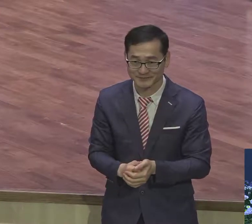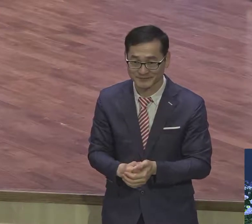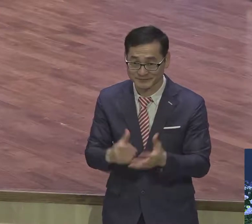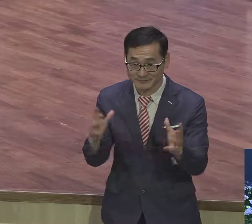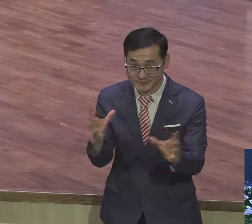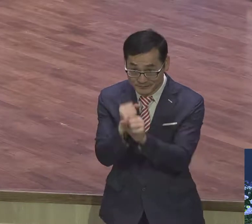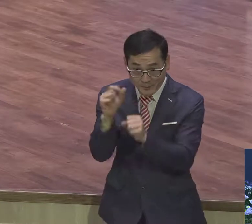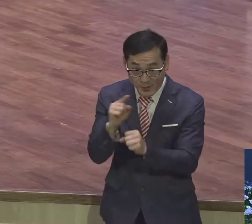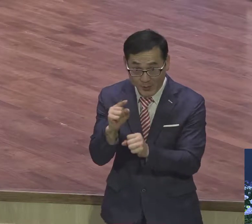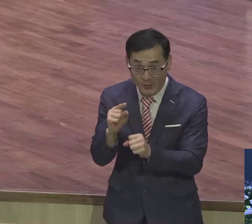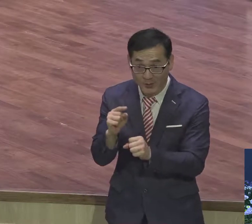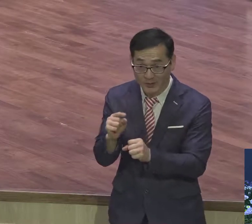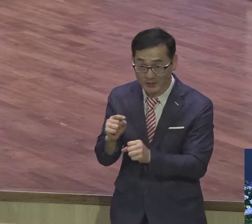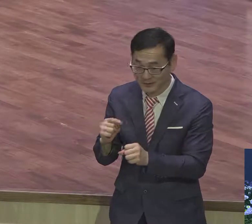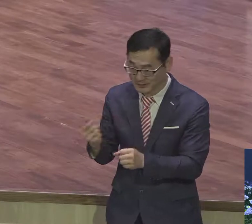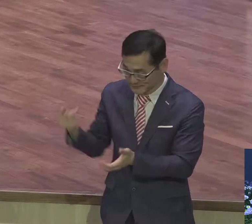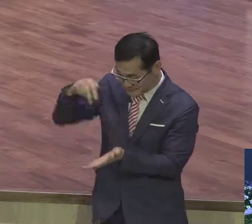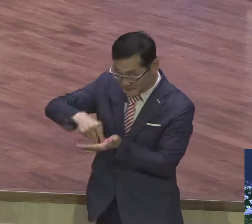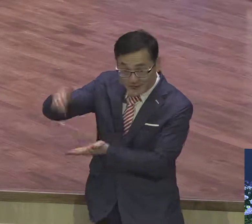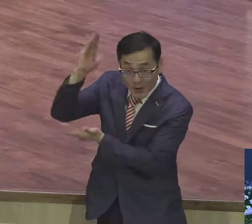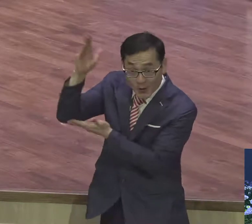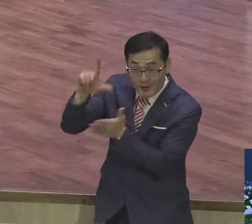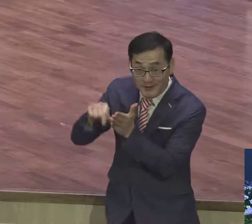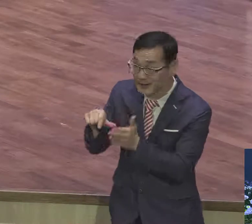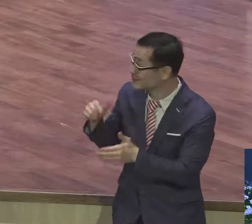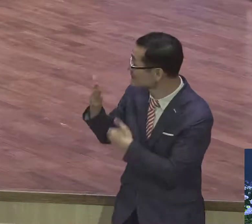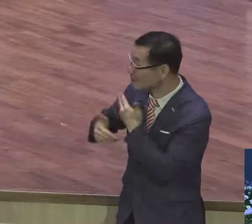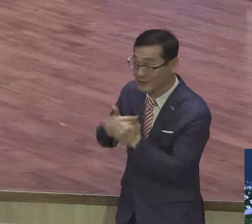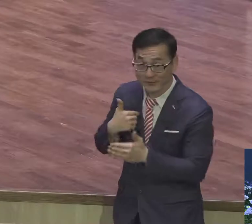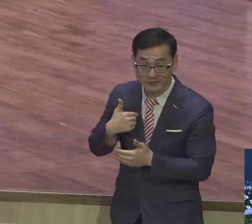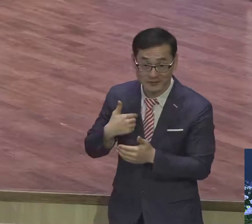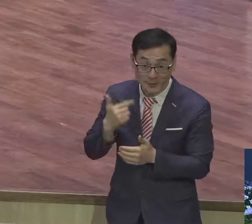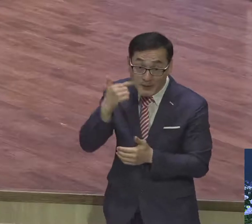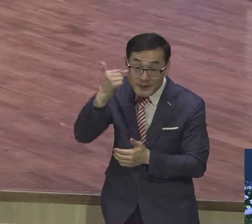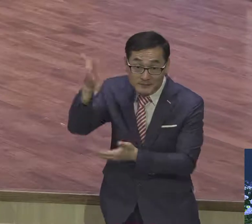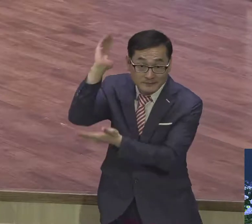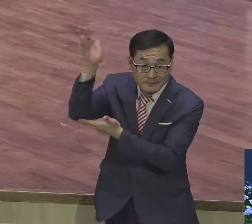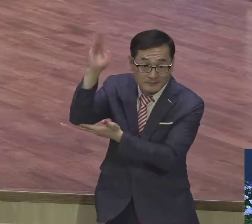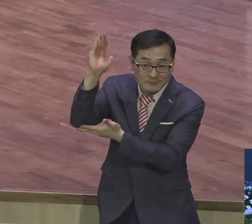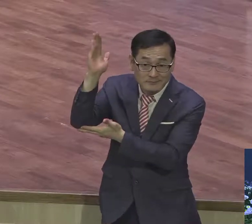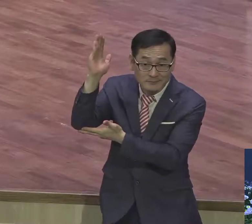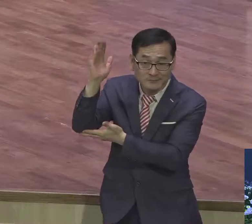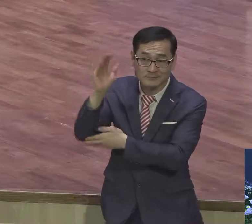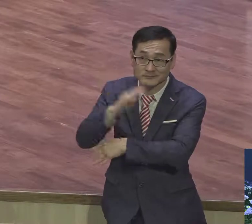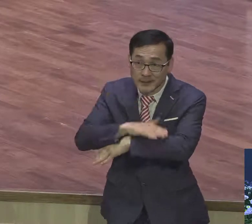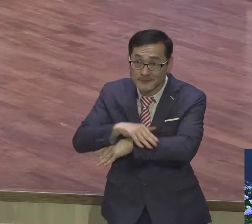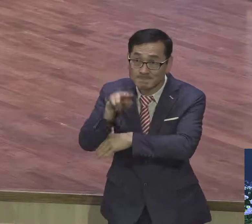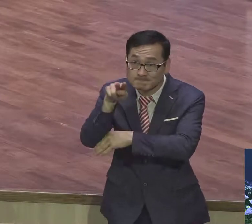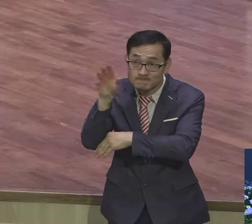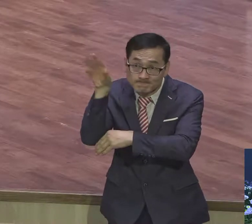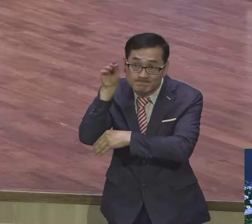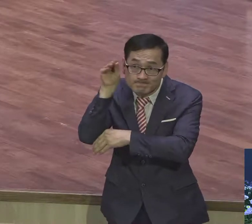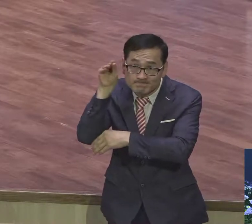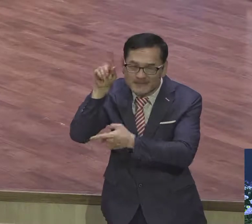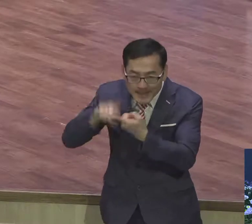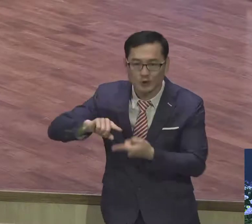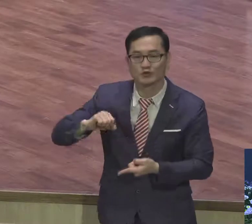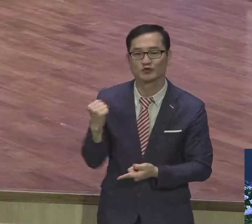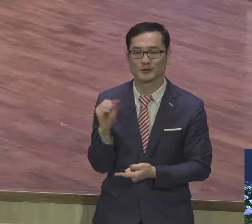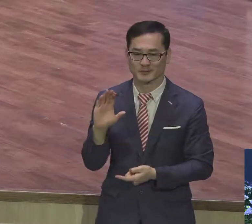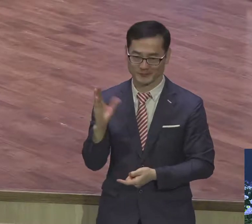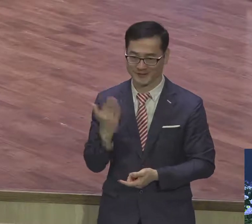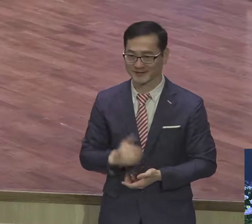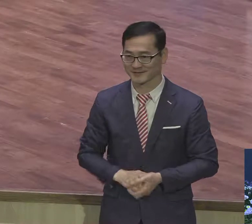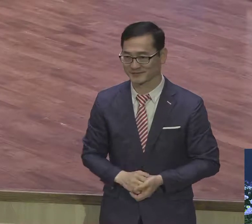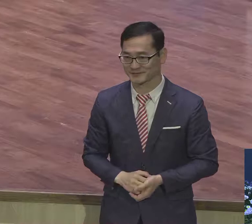강단 말씀대로 살면 돼요 여러분 본문 성경 아무리 읽어도 여러분 적용하기 힘들 거예요 그래서 하나님이 목사 세운